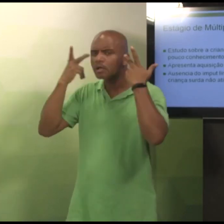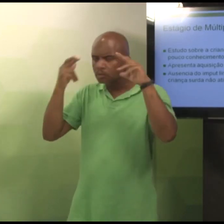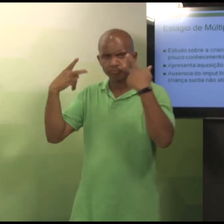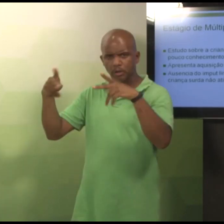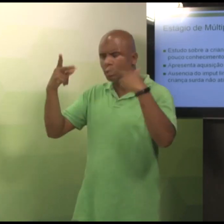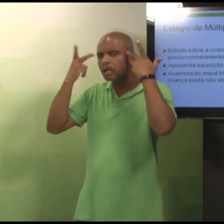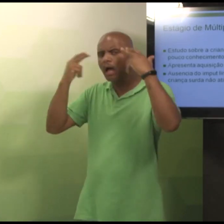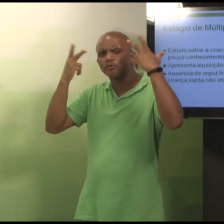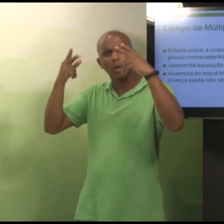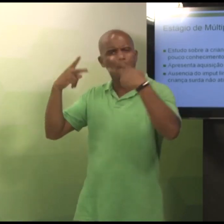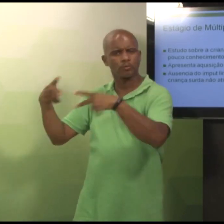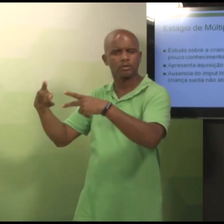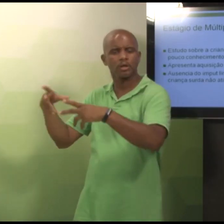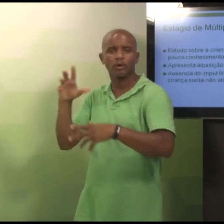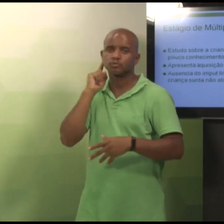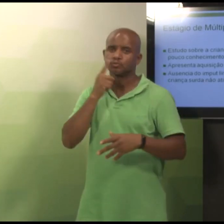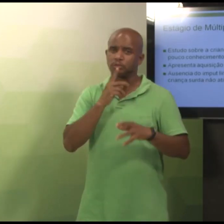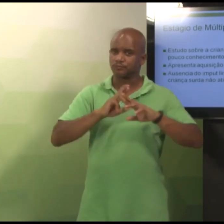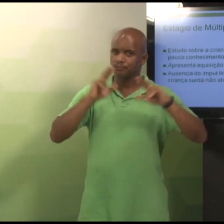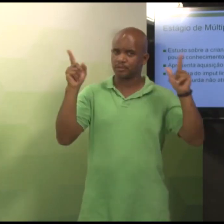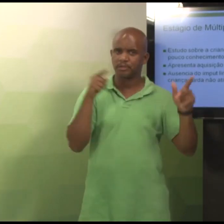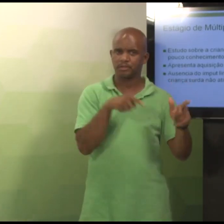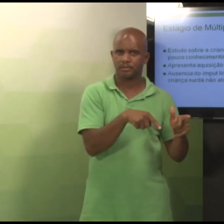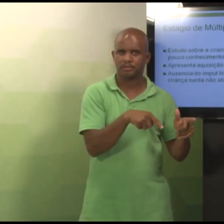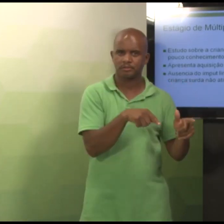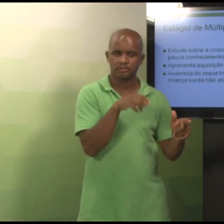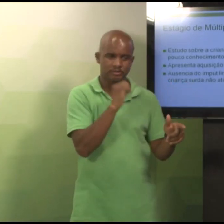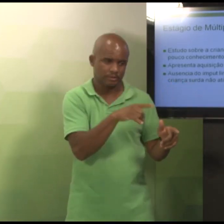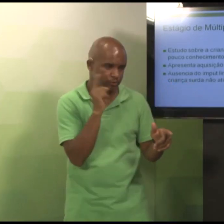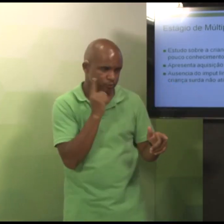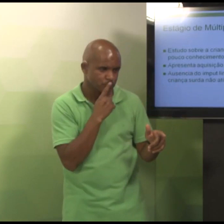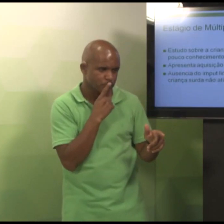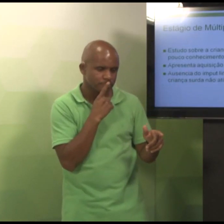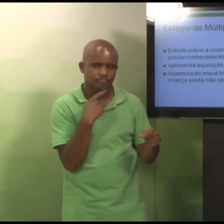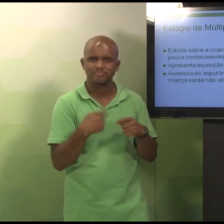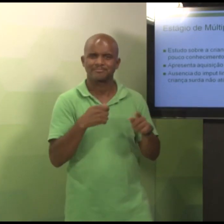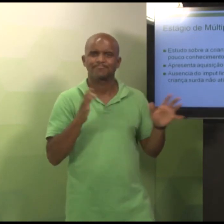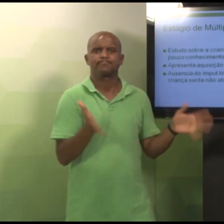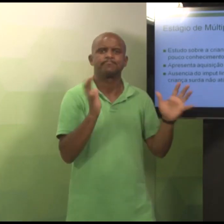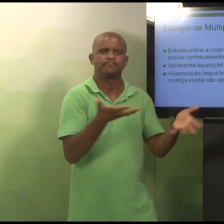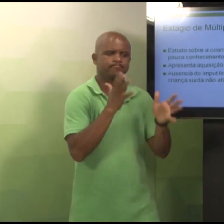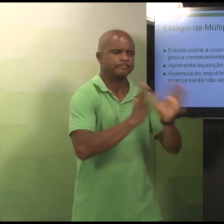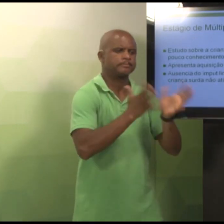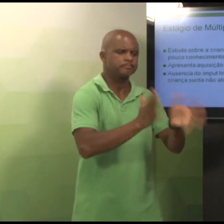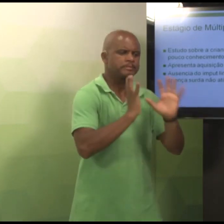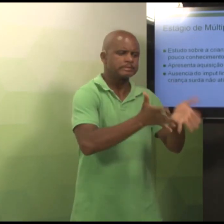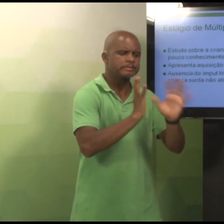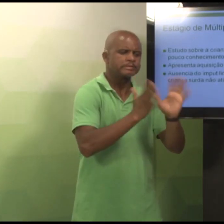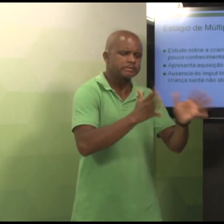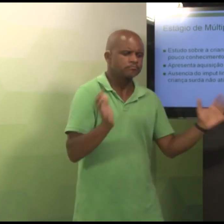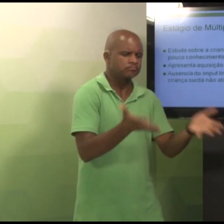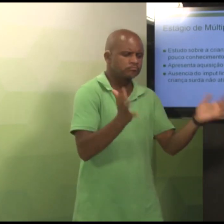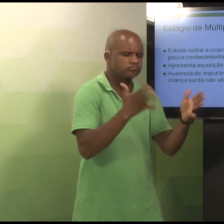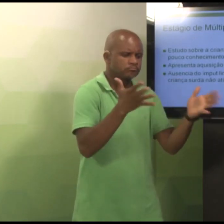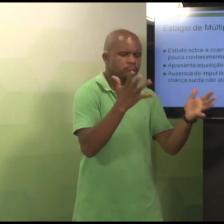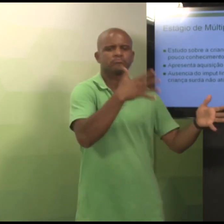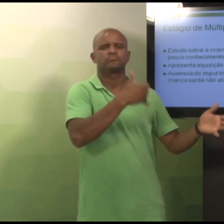completos, perfeitos, porque tem inputs. Nesse caso, será diferente o sujeito surdo, que não tem esse